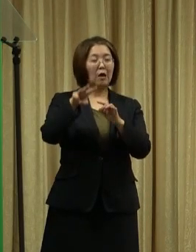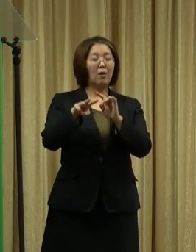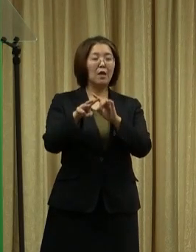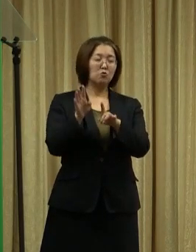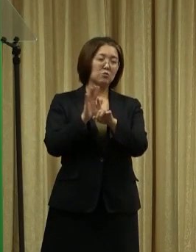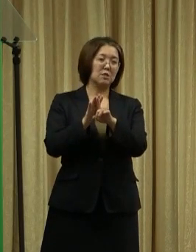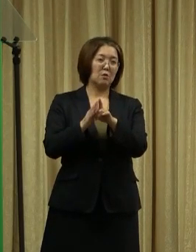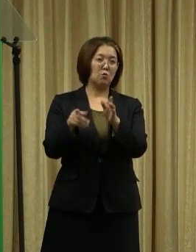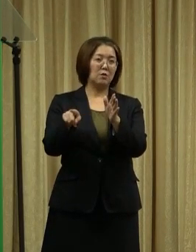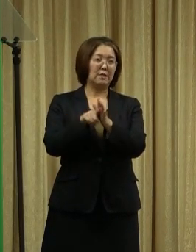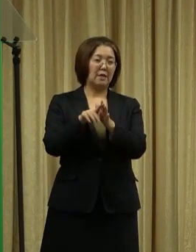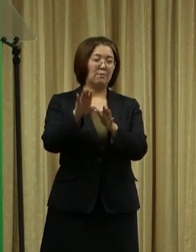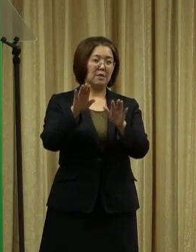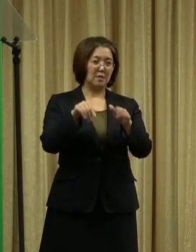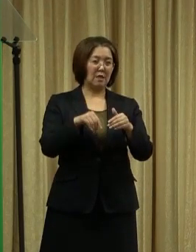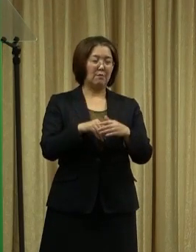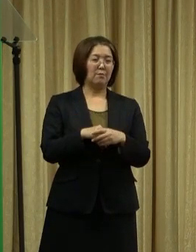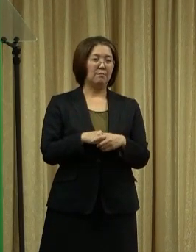。やはりこれは